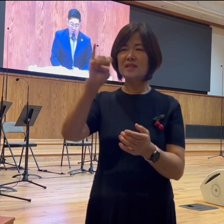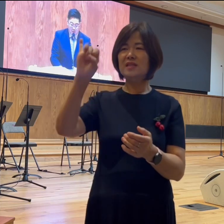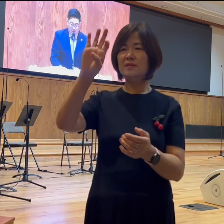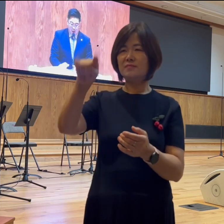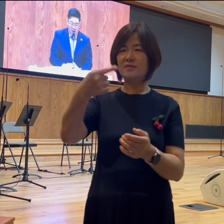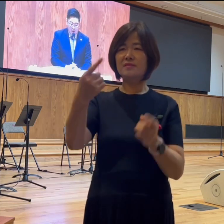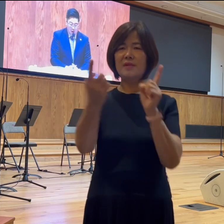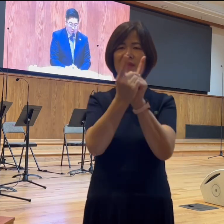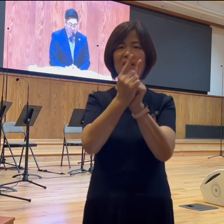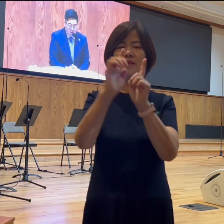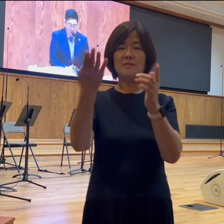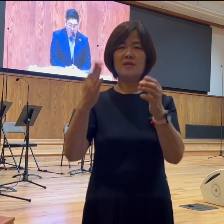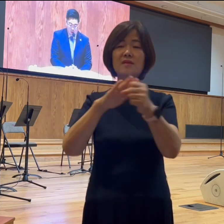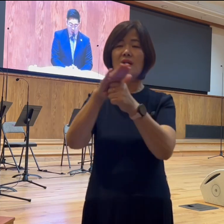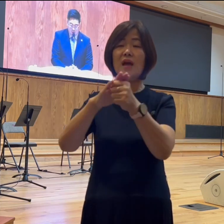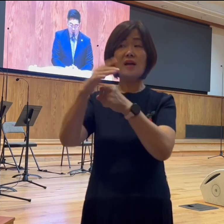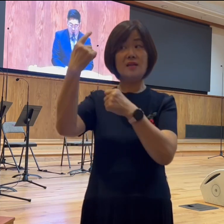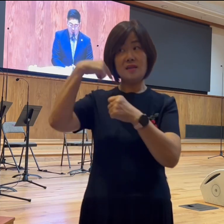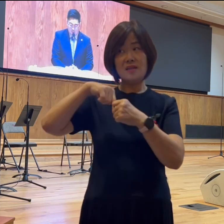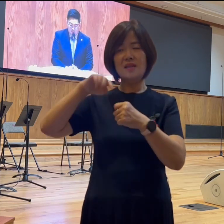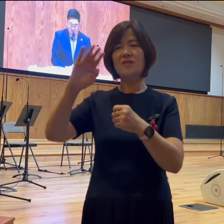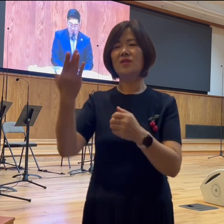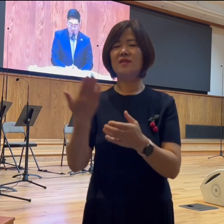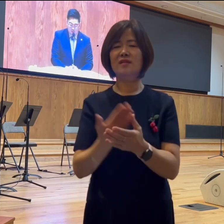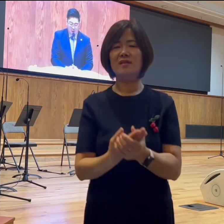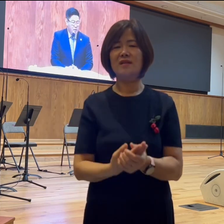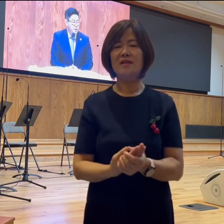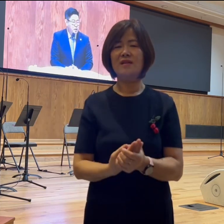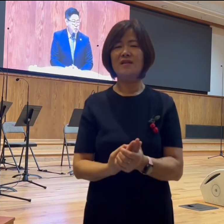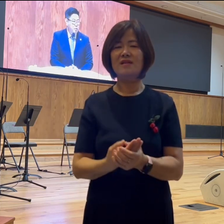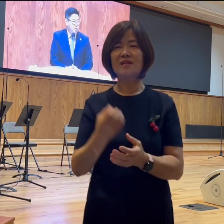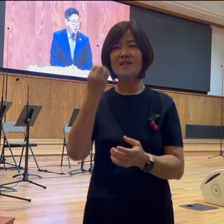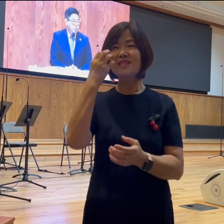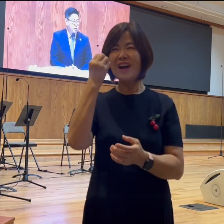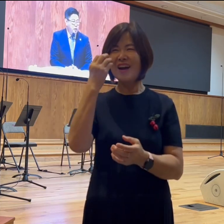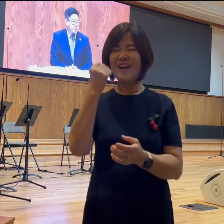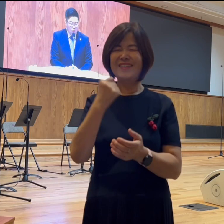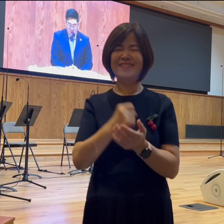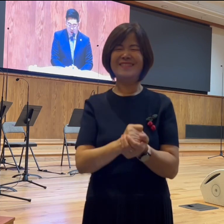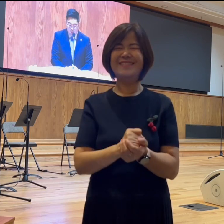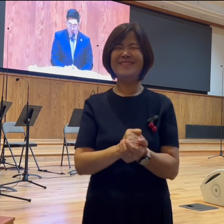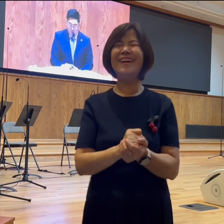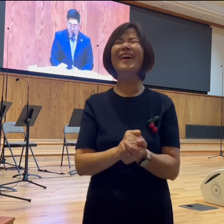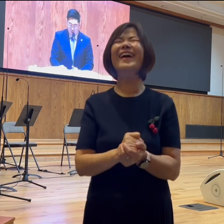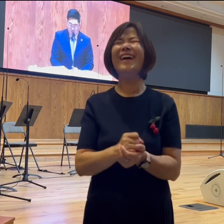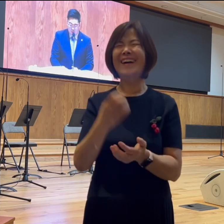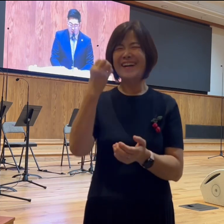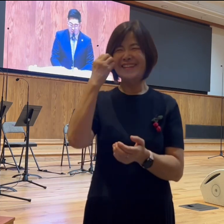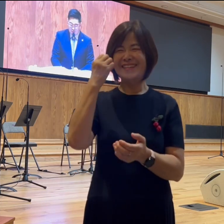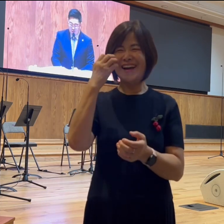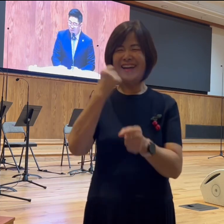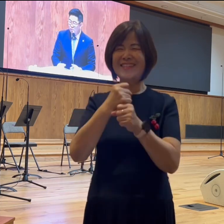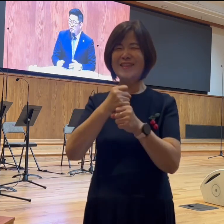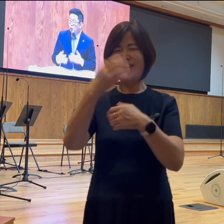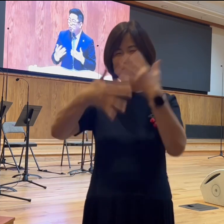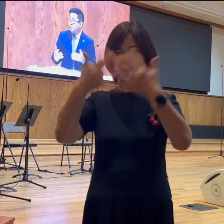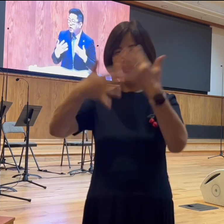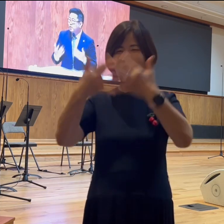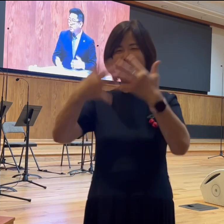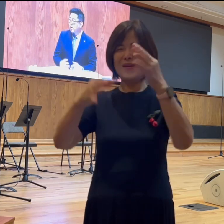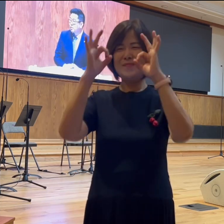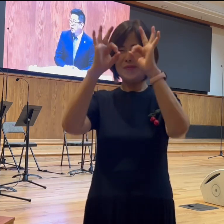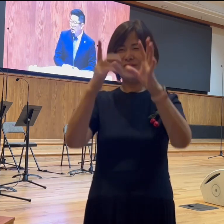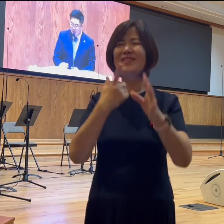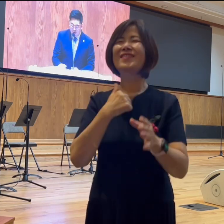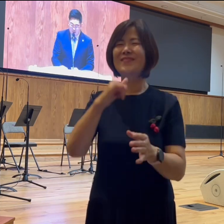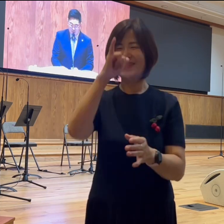만나면서 사랑의 감정을 느끼게 되는, 아주 제가 설명을 하다 보니까 굉장히 유치하네요. 스토리가 저도 제가 듣기에도